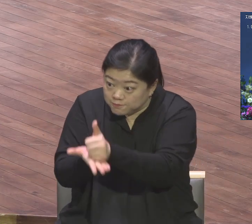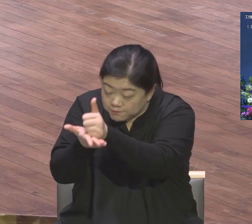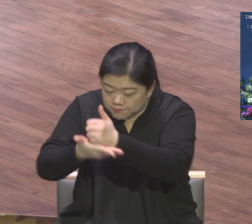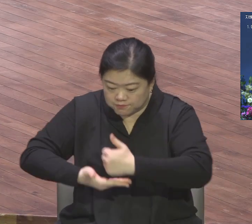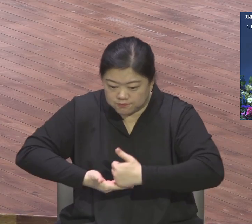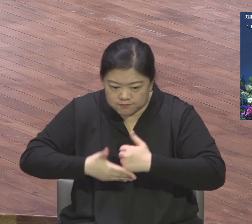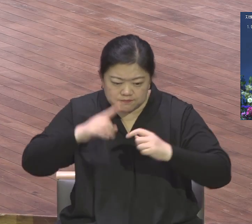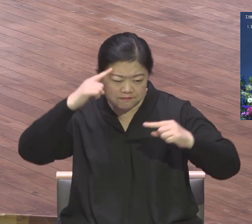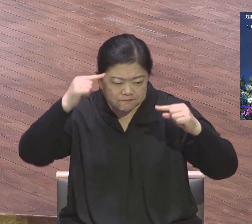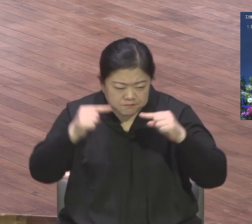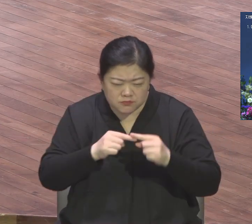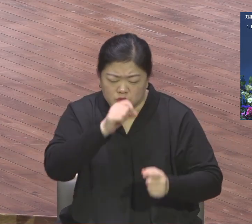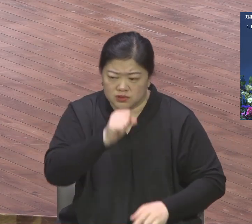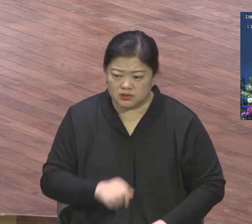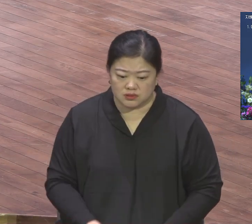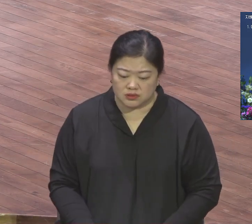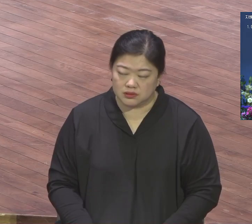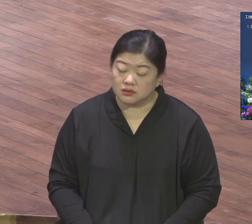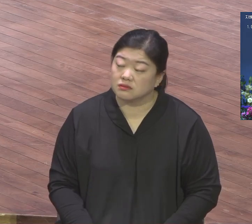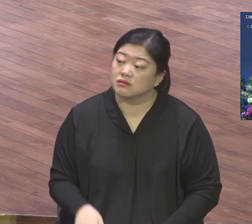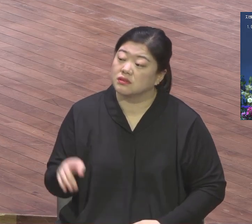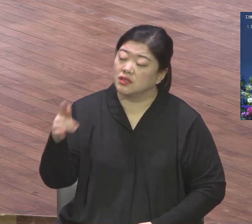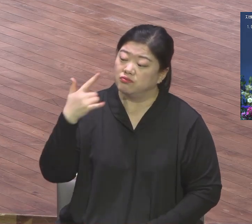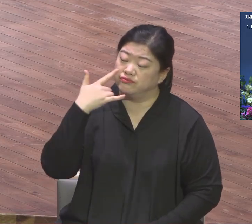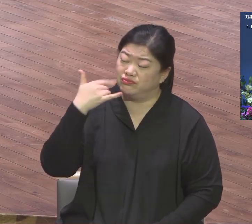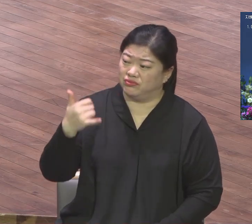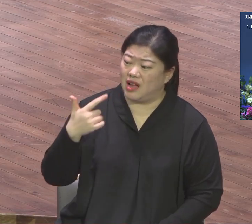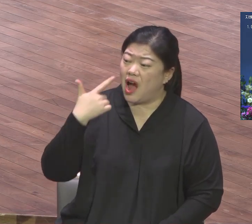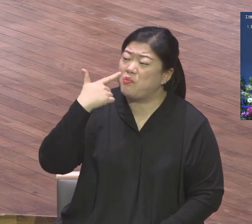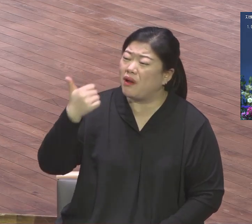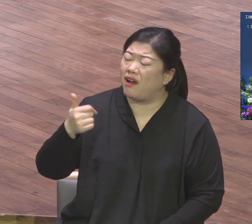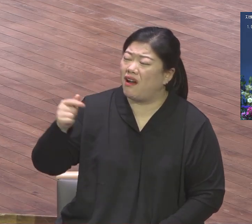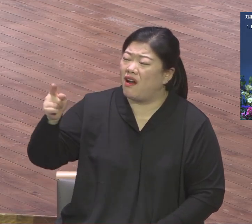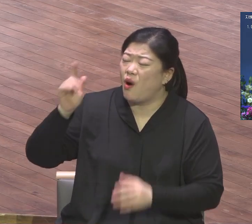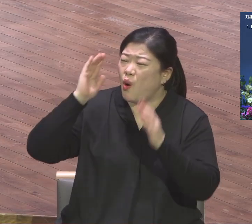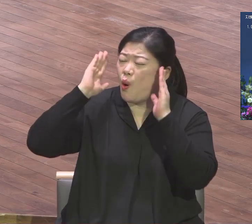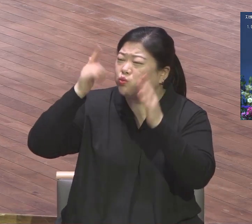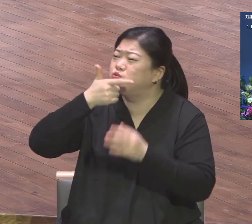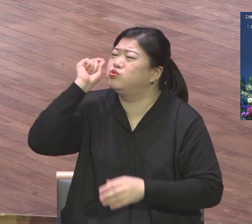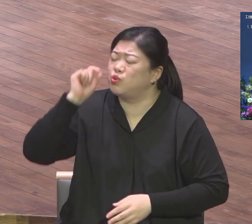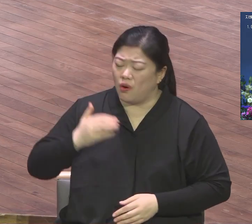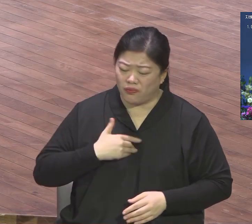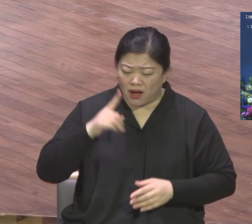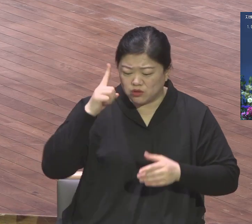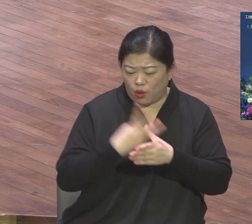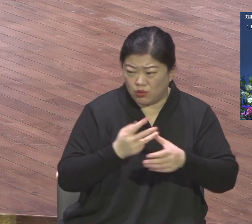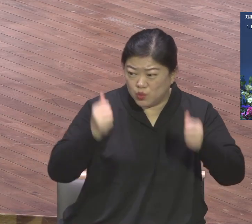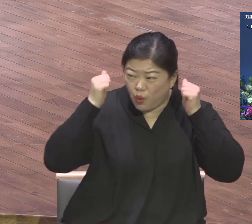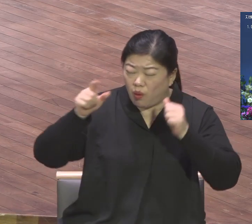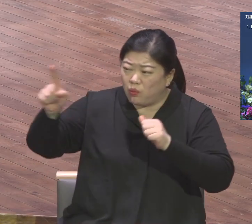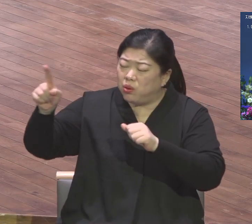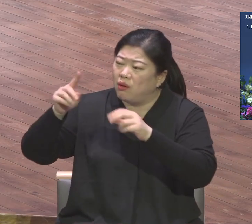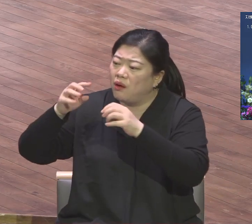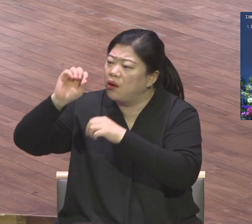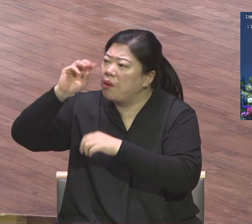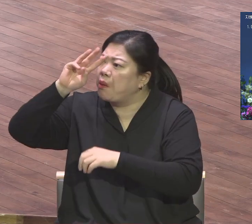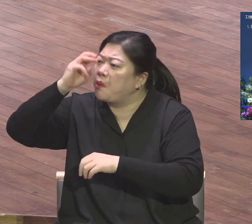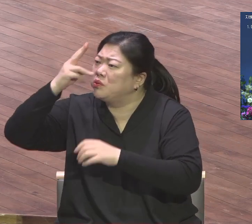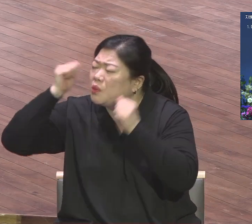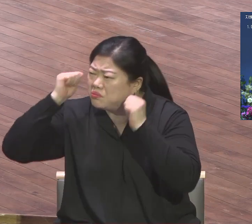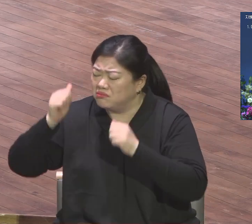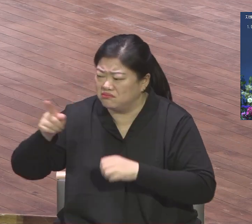못 배웠다고, 부모를 무시해. 못 가졌다고, 부모를 무시해. 돈 없다고.